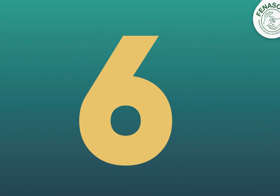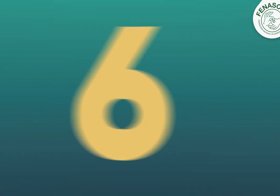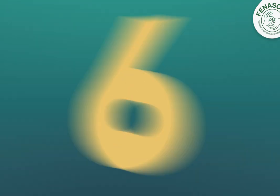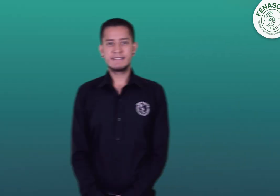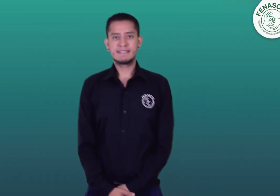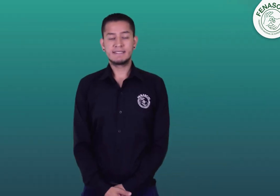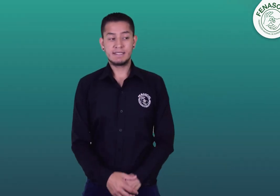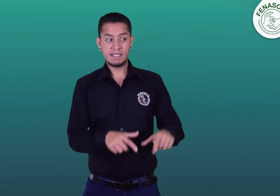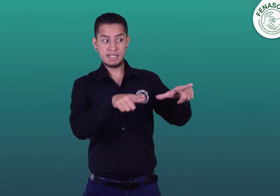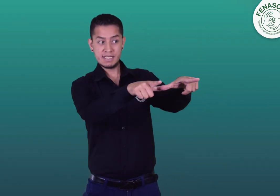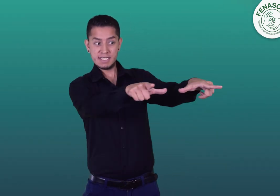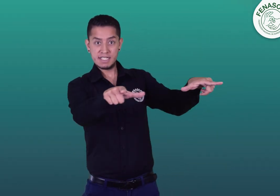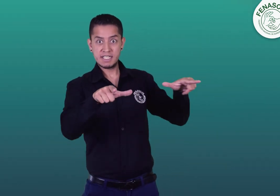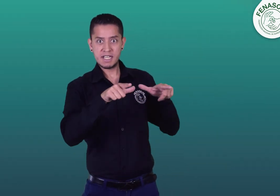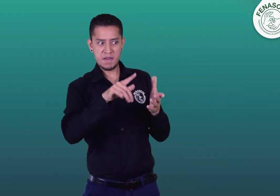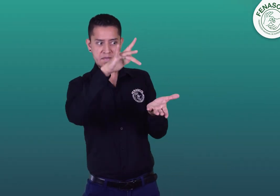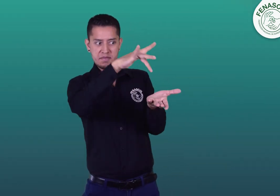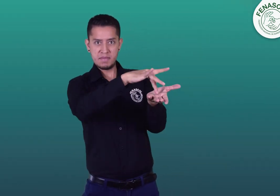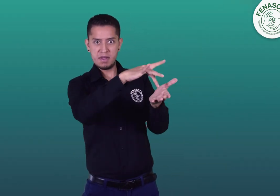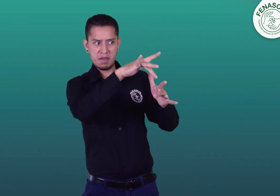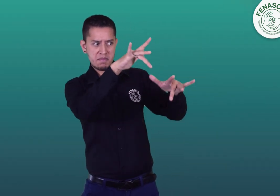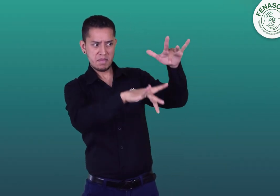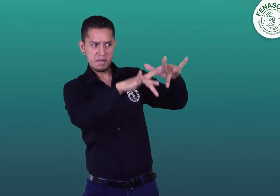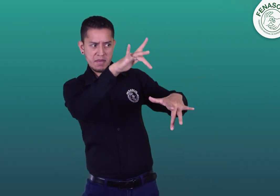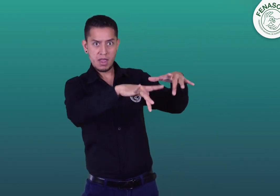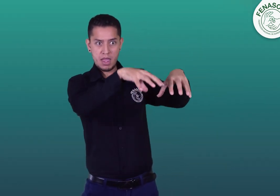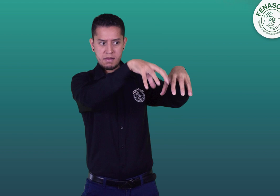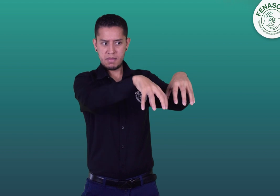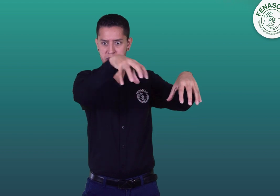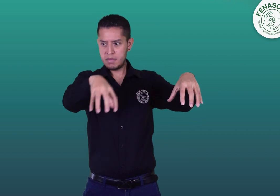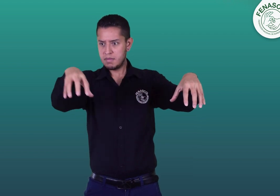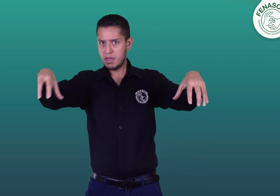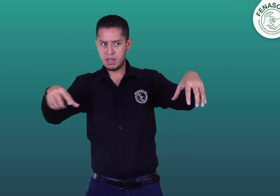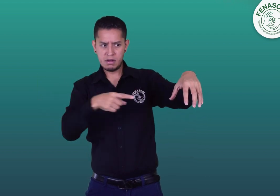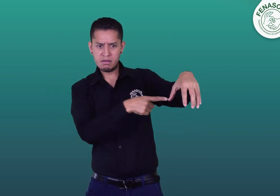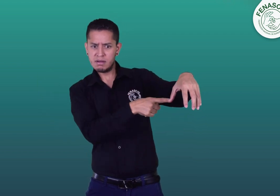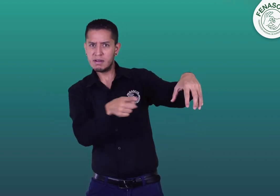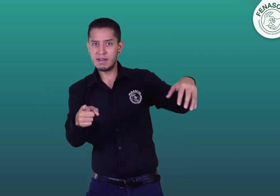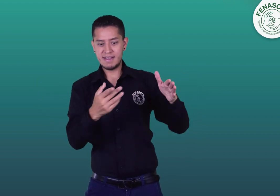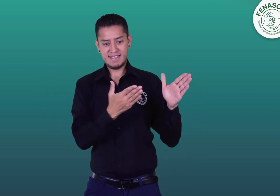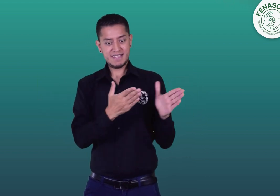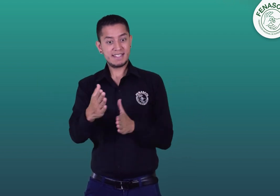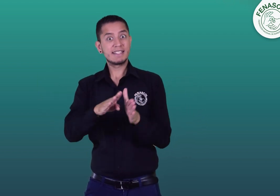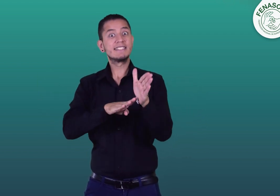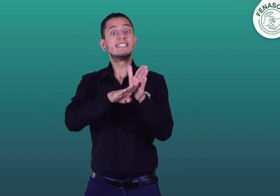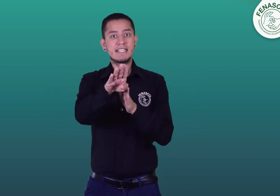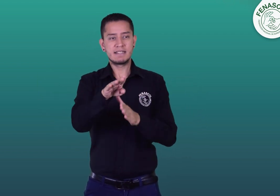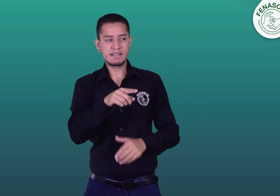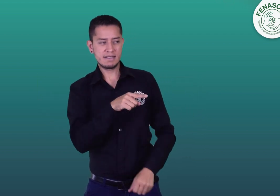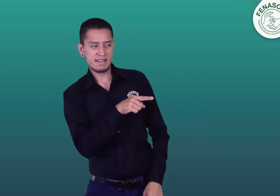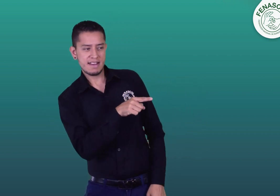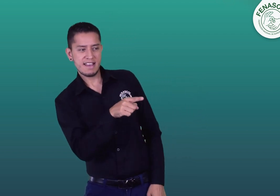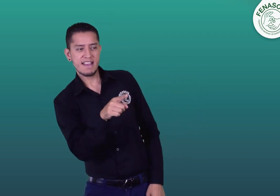Sexto, identifica quién puede hacer parte de un equipo que participe en los espacios de construcción de los planes de